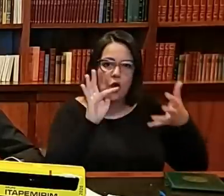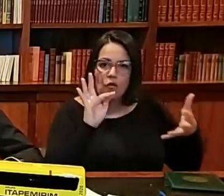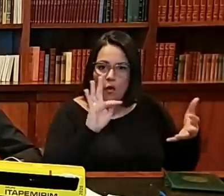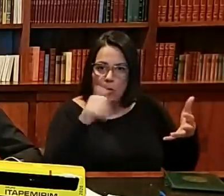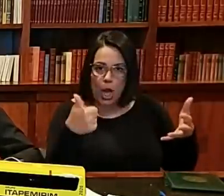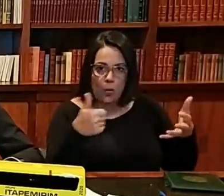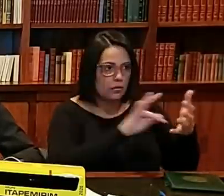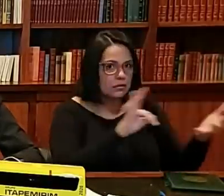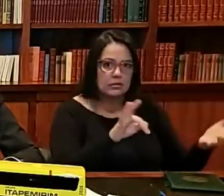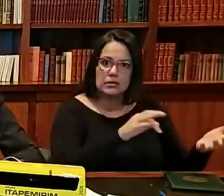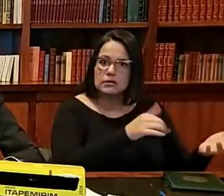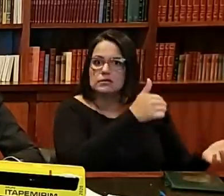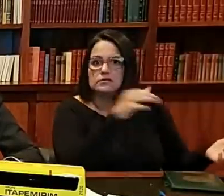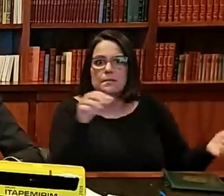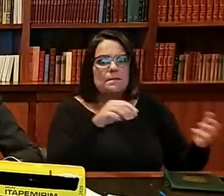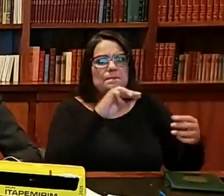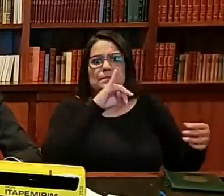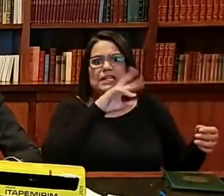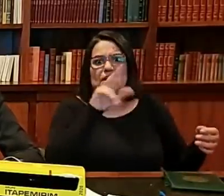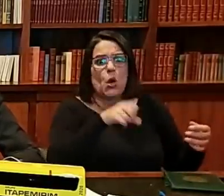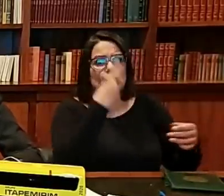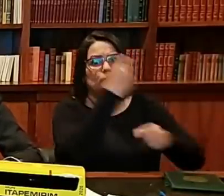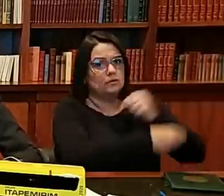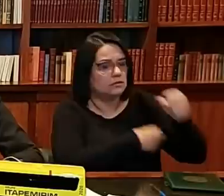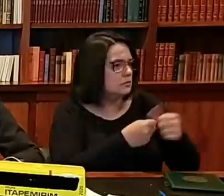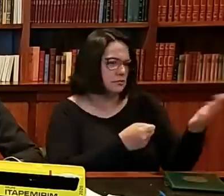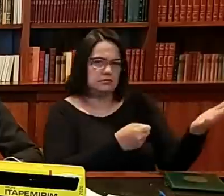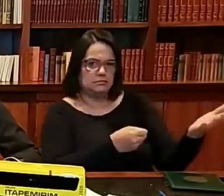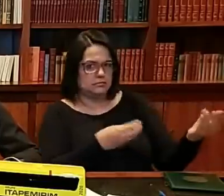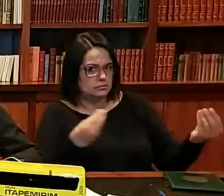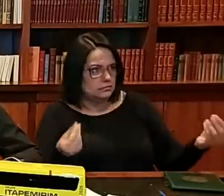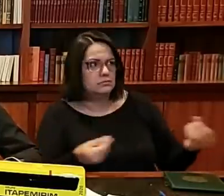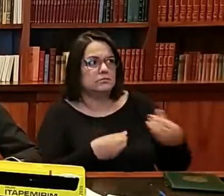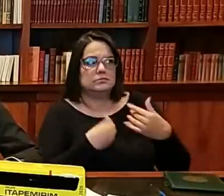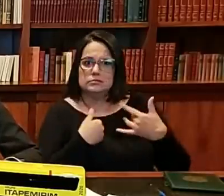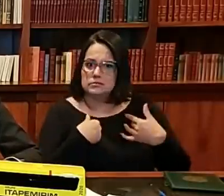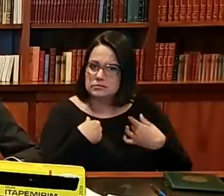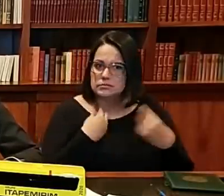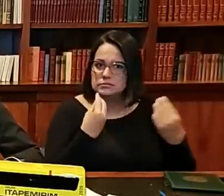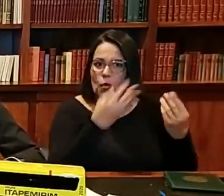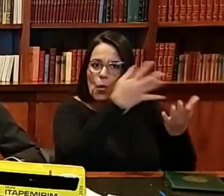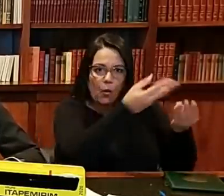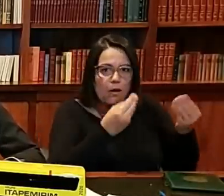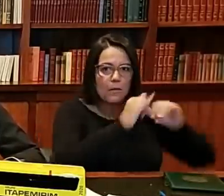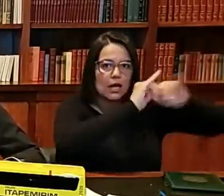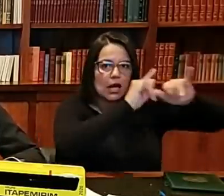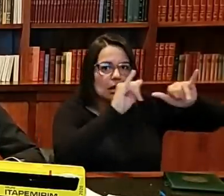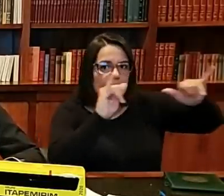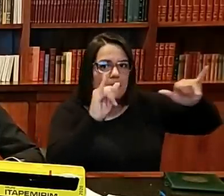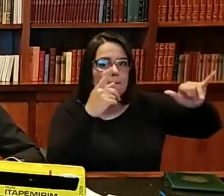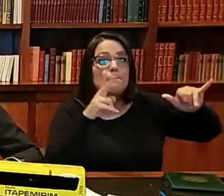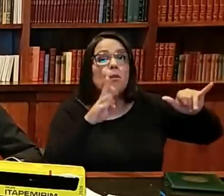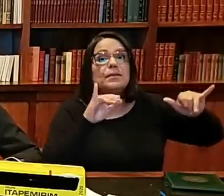na Petrobras. Poder a gente pode, né? Porque eu que nomeio, nós que indicamos o presidente, mas a gente não faz isso. E esse contrato,